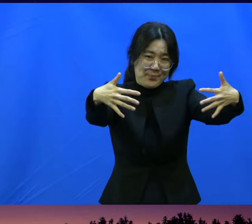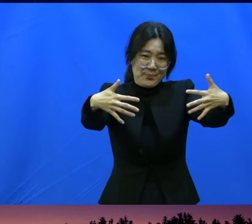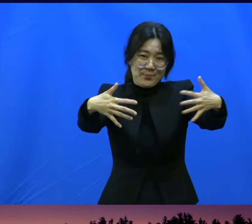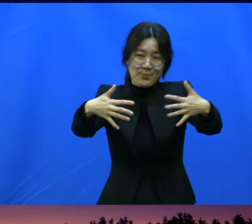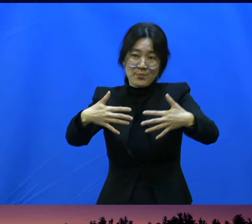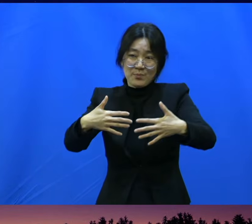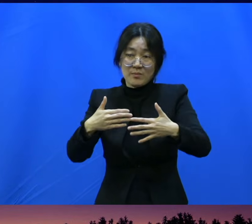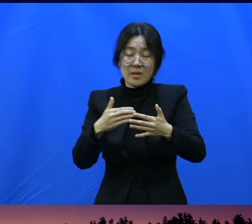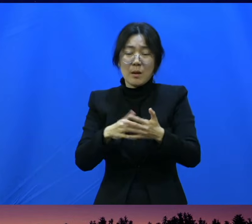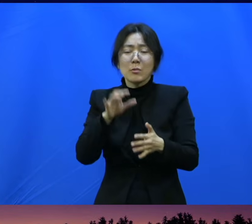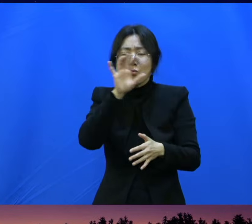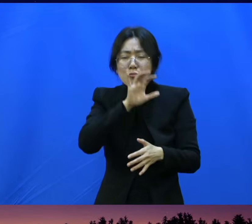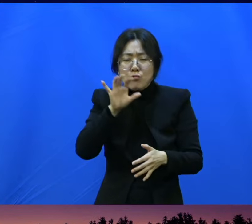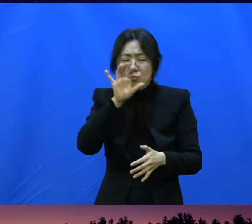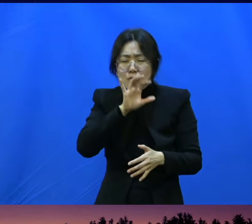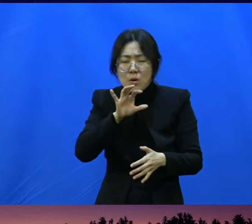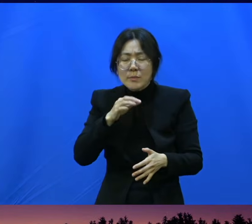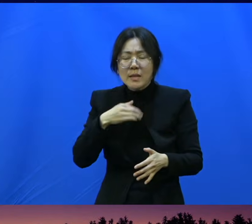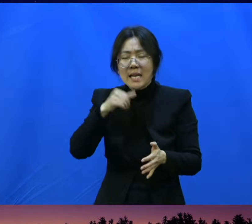되는 거예요.